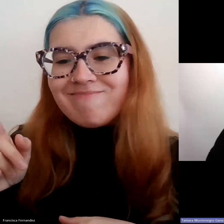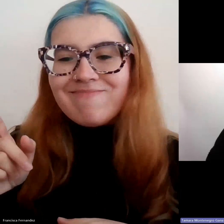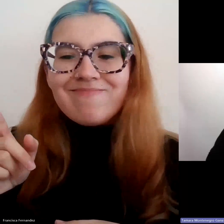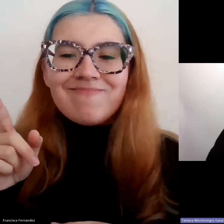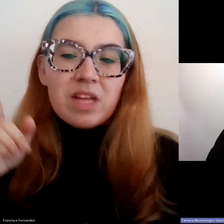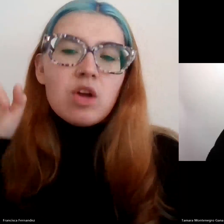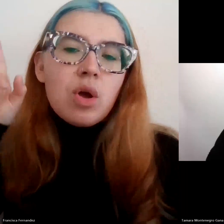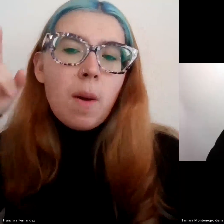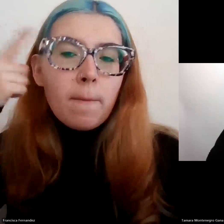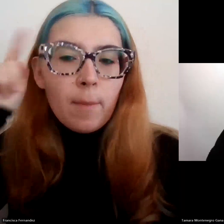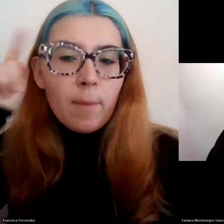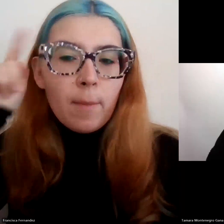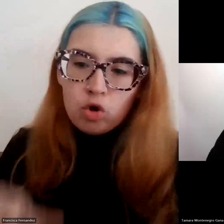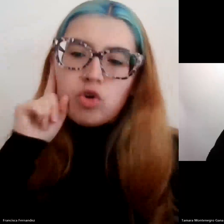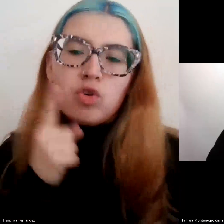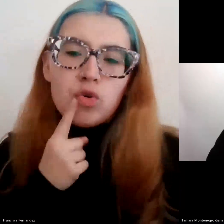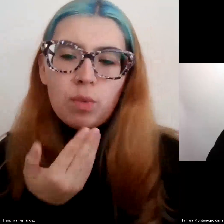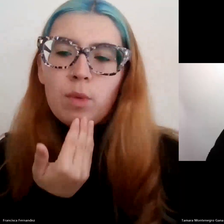ahí no la veo,